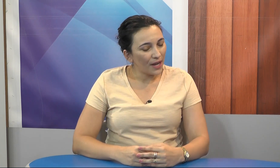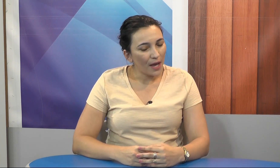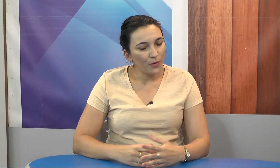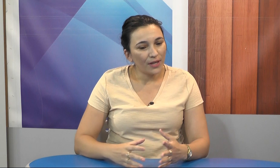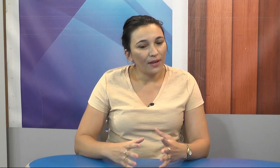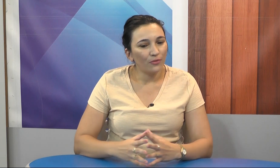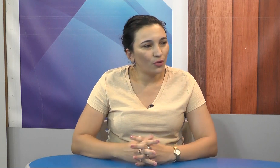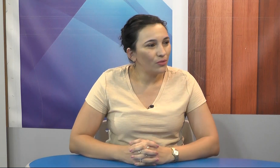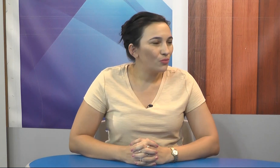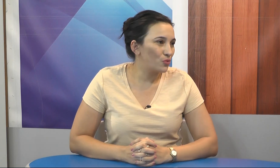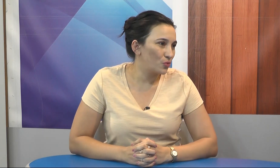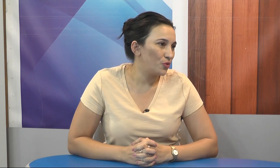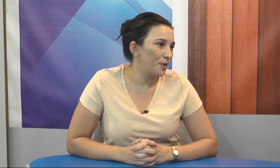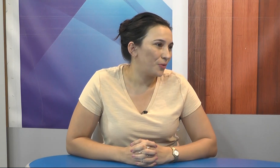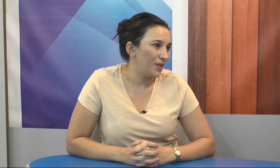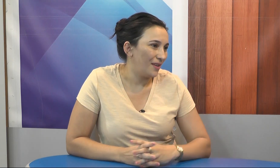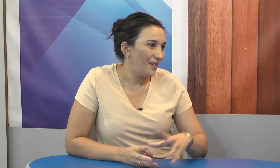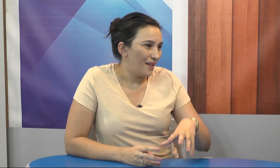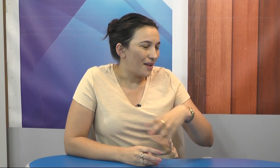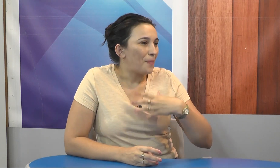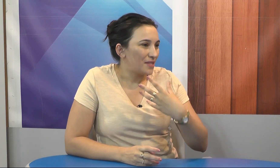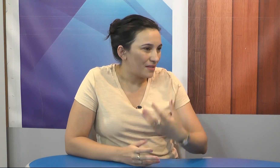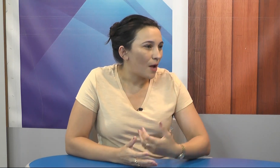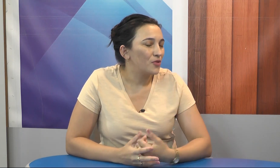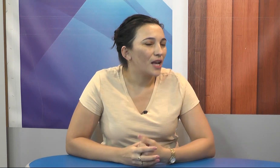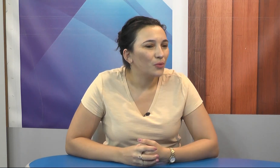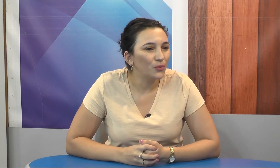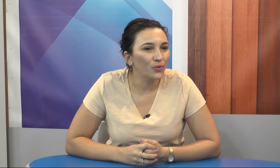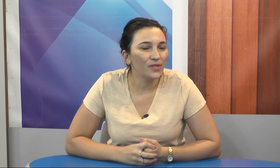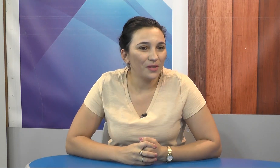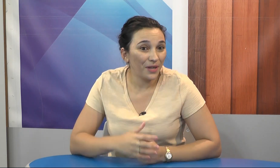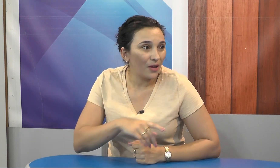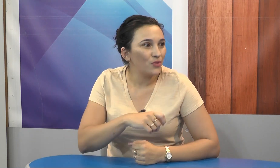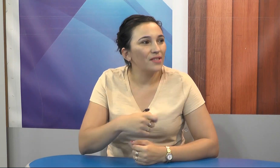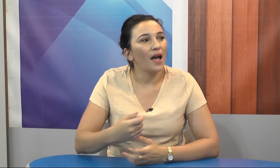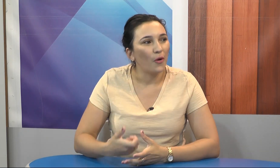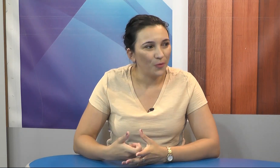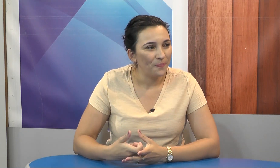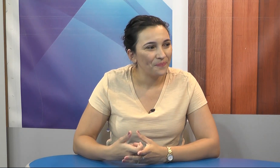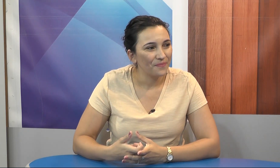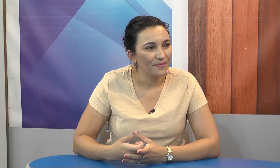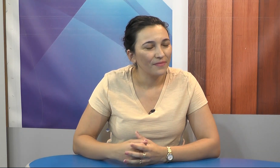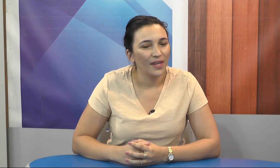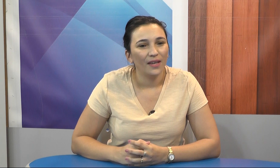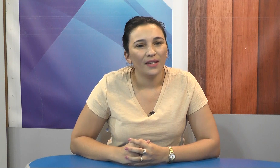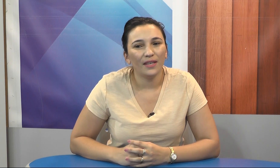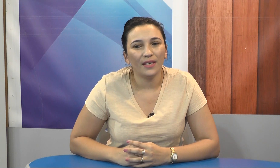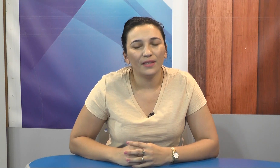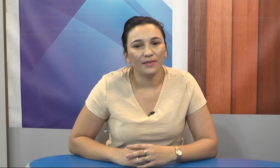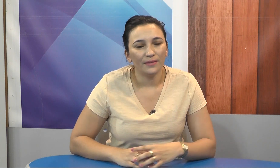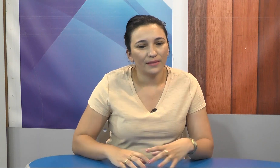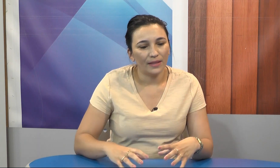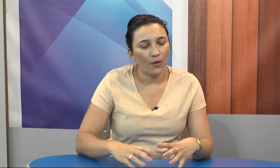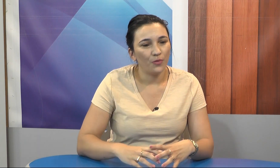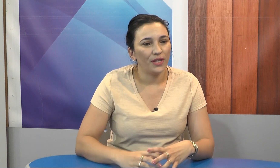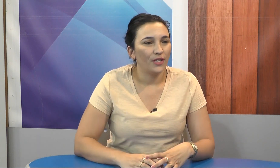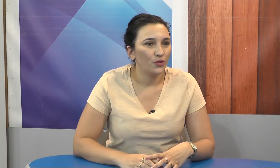época, ele levou um surdo para poder apresentar para os alunos e para dar um sinal, que na comunidade